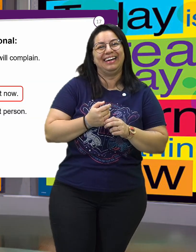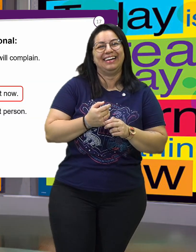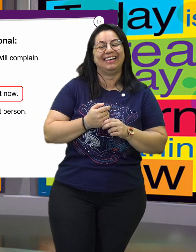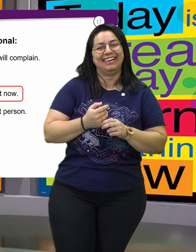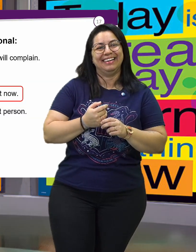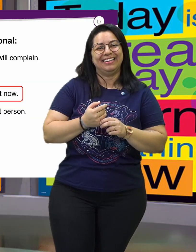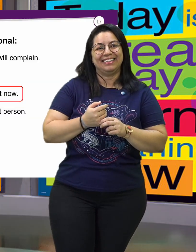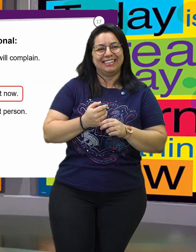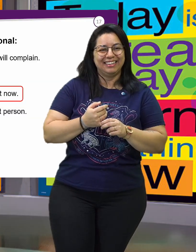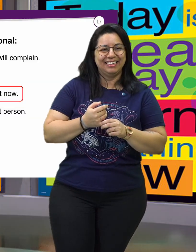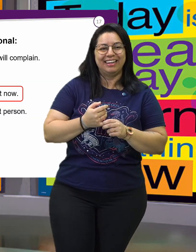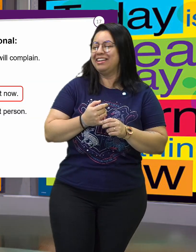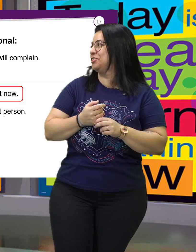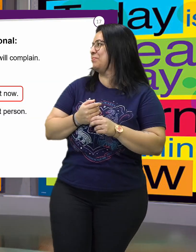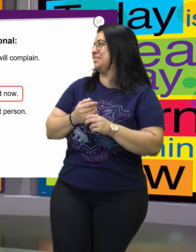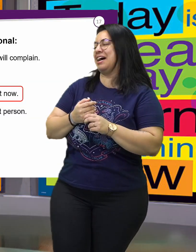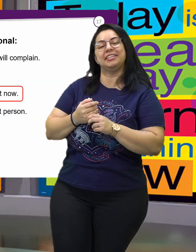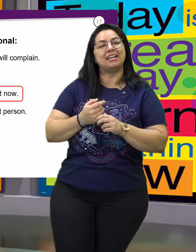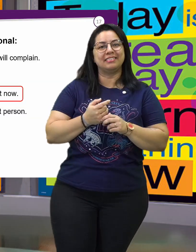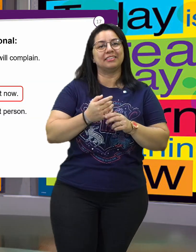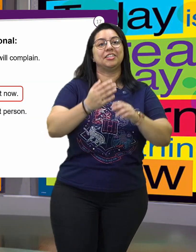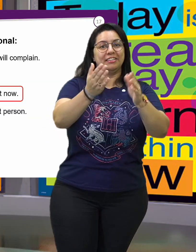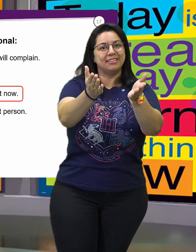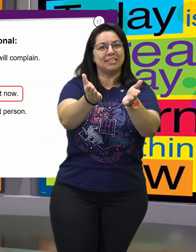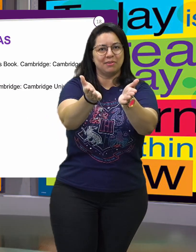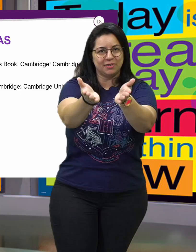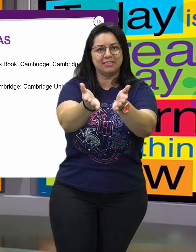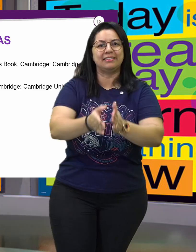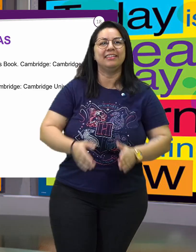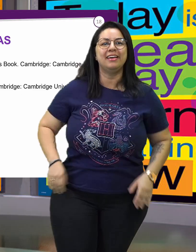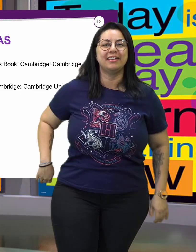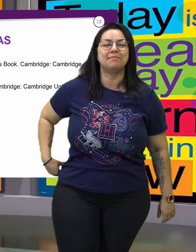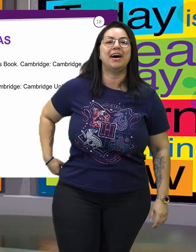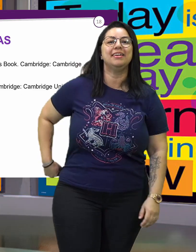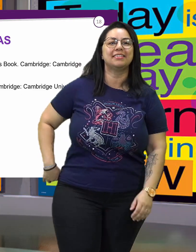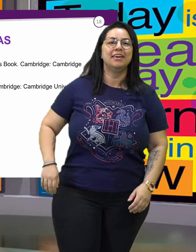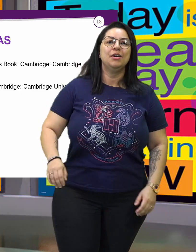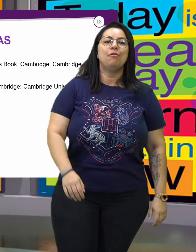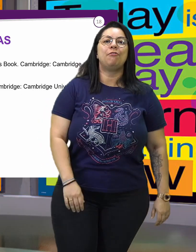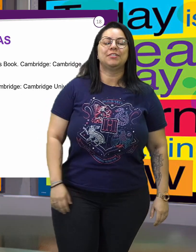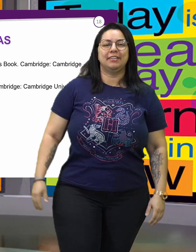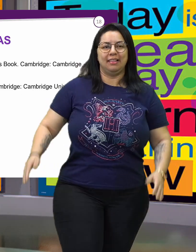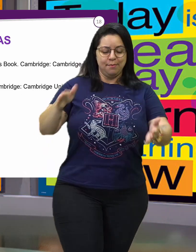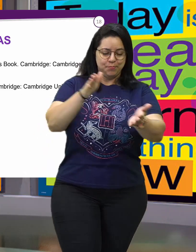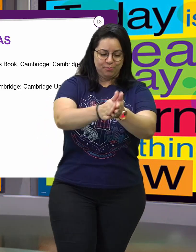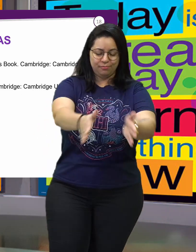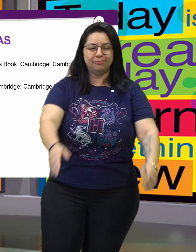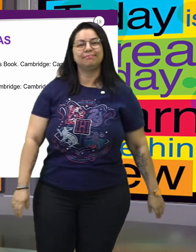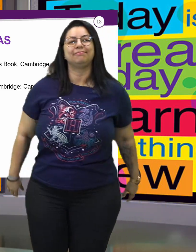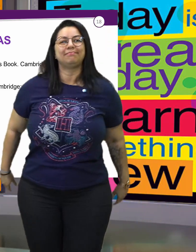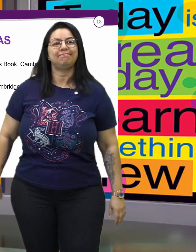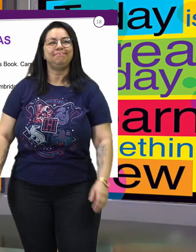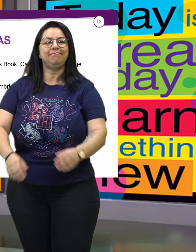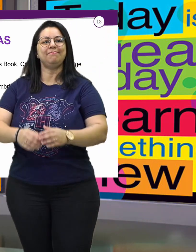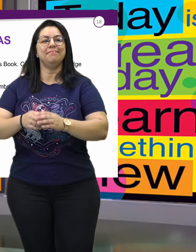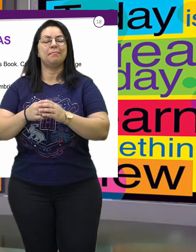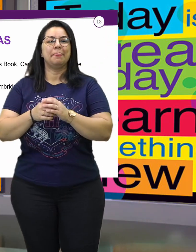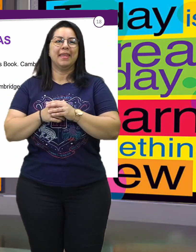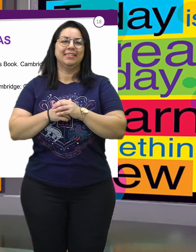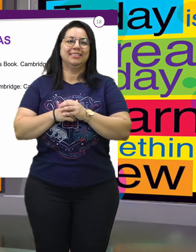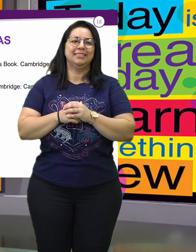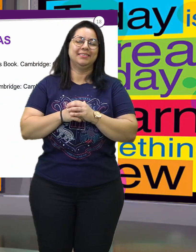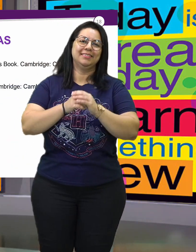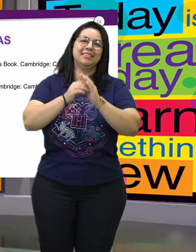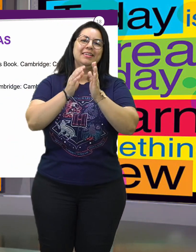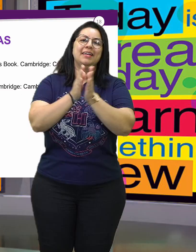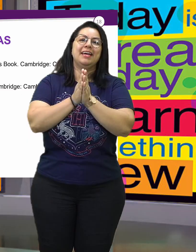Isso mesmo. Hã? A gente não precisava ter analisado, a gente analisa pra vocês entenderem. Exatamente. Passamos um pouco do tempo, mas é porque nossa última aula a gente